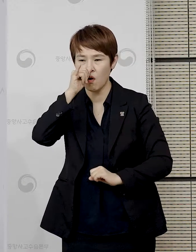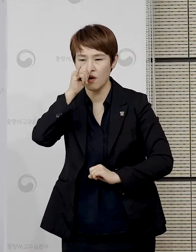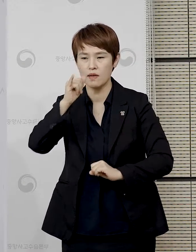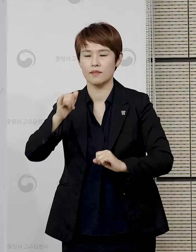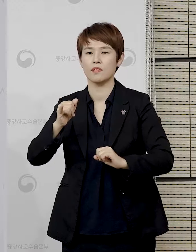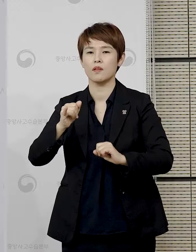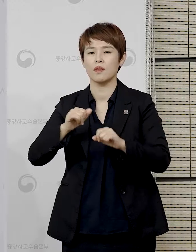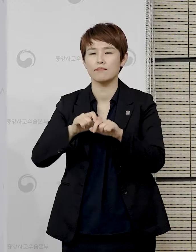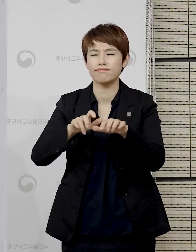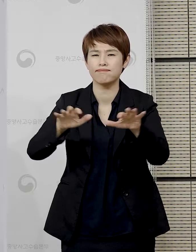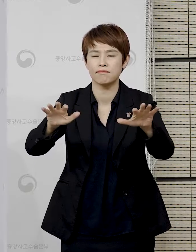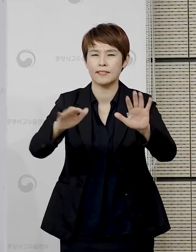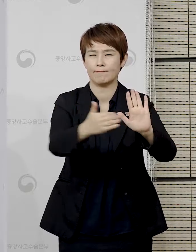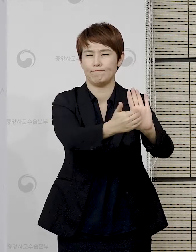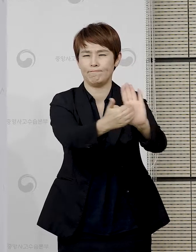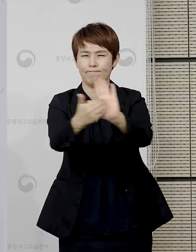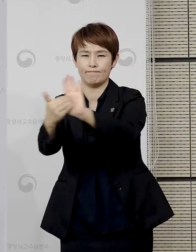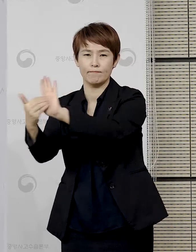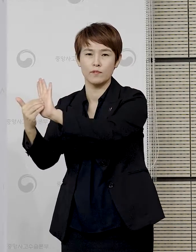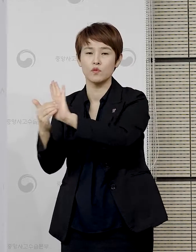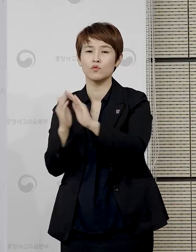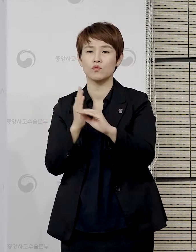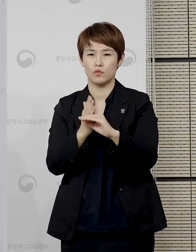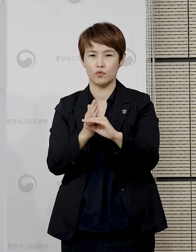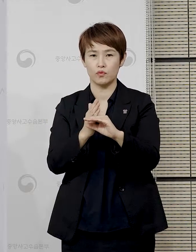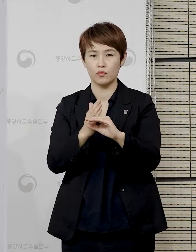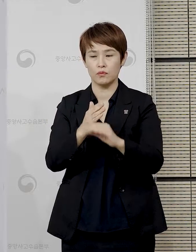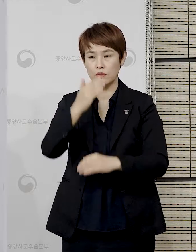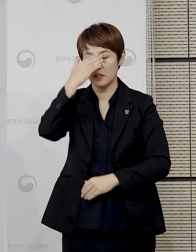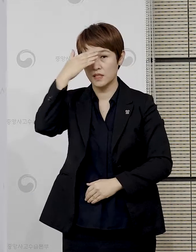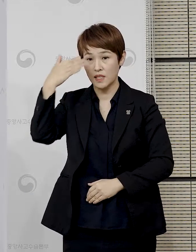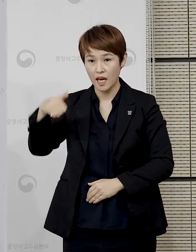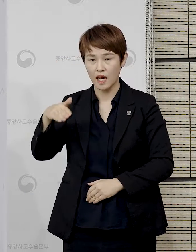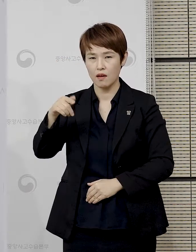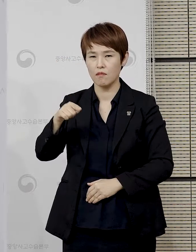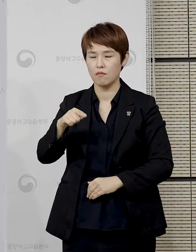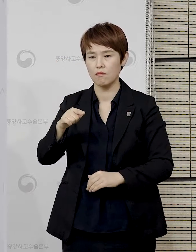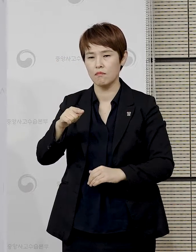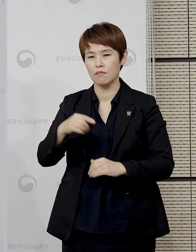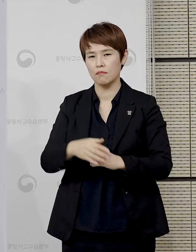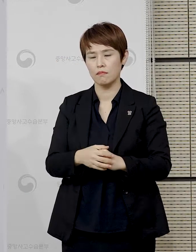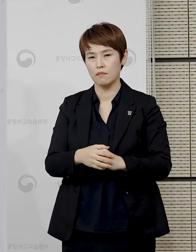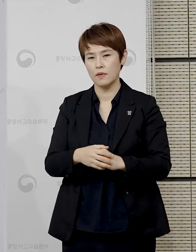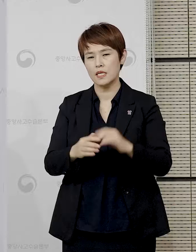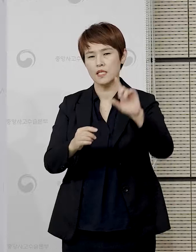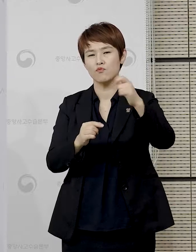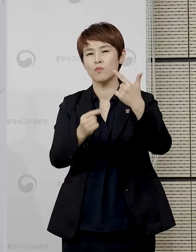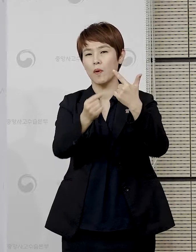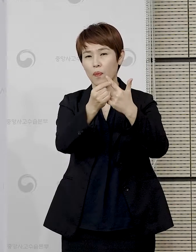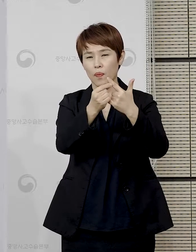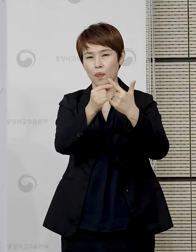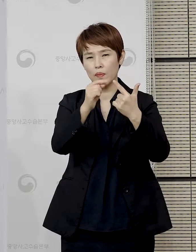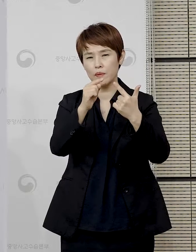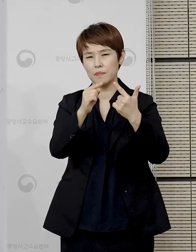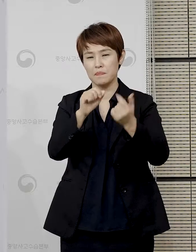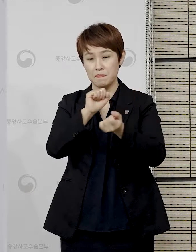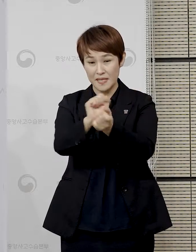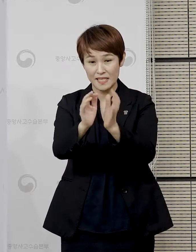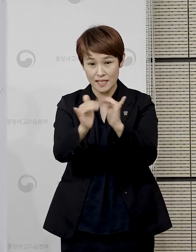확산을 최대한 차단하고 있고 다행히 기저질환을 가지고 있는 16번 확진자를